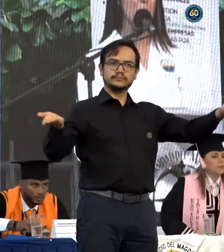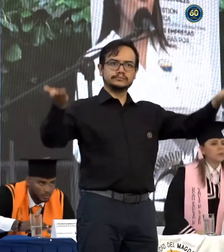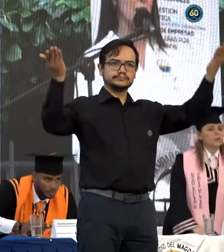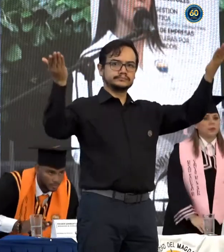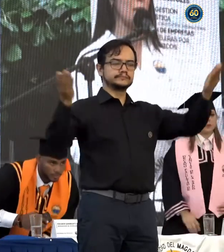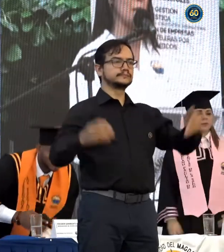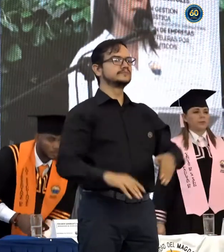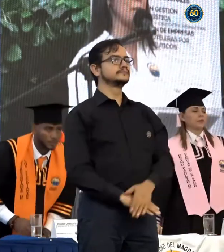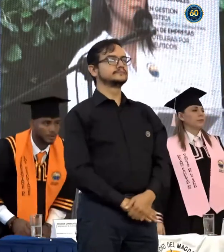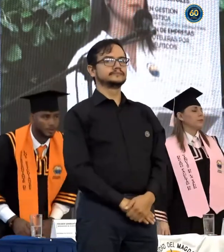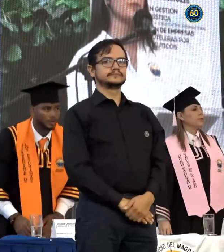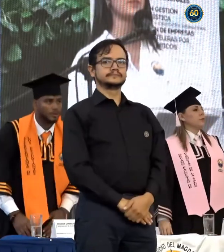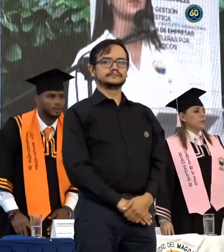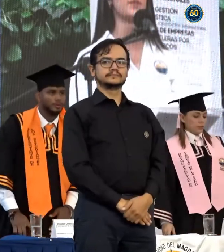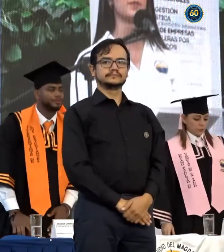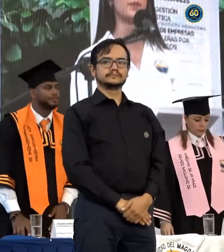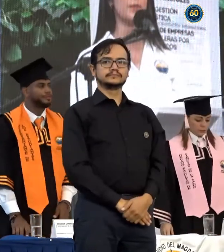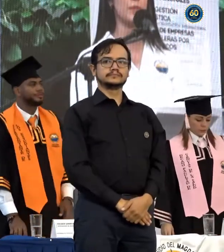pie